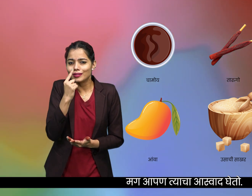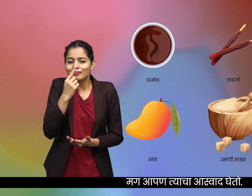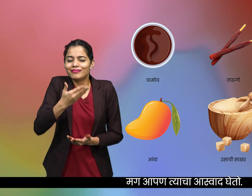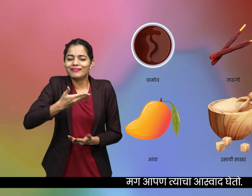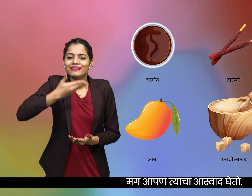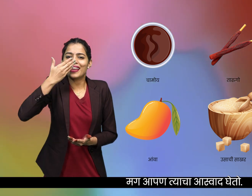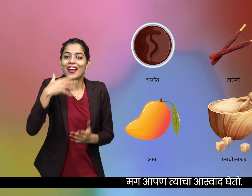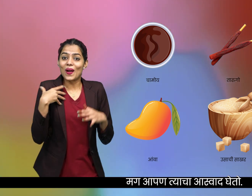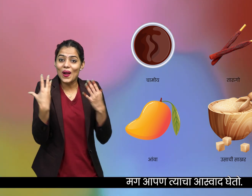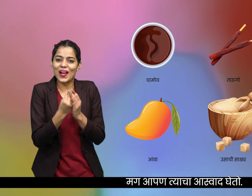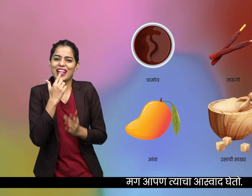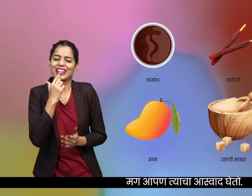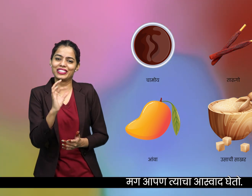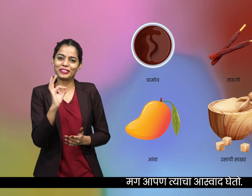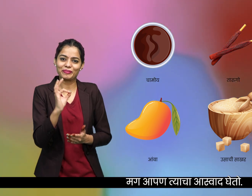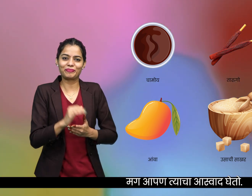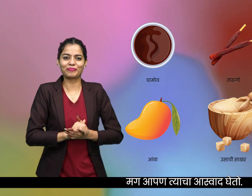घेतो.